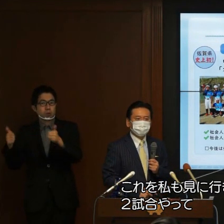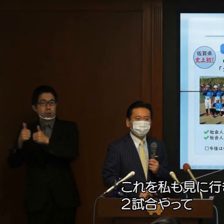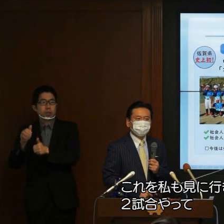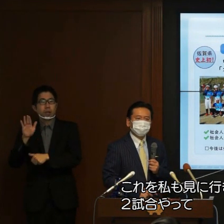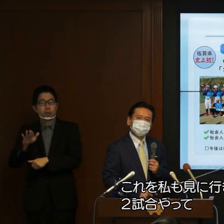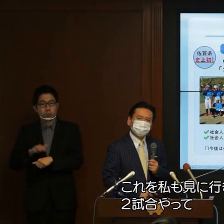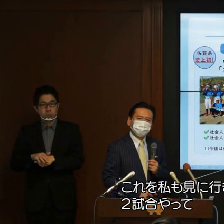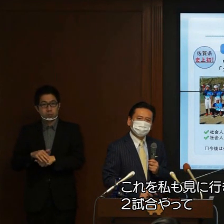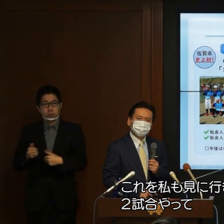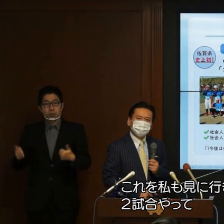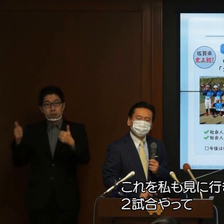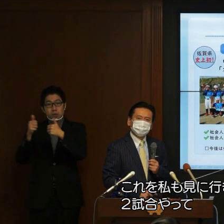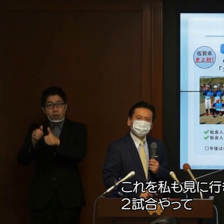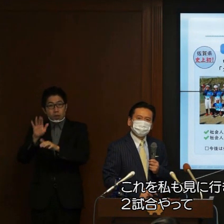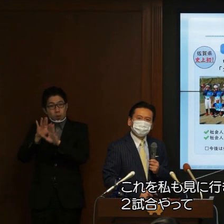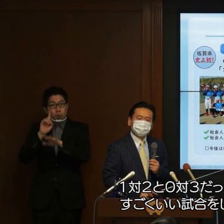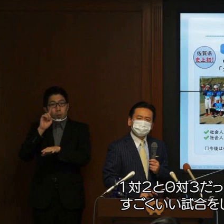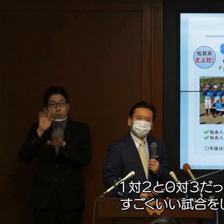2試合やって